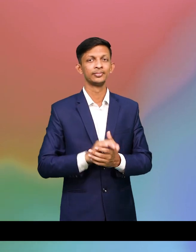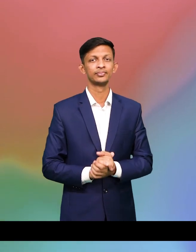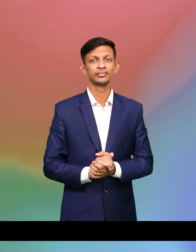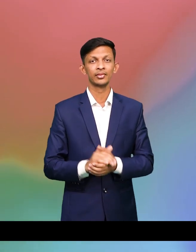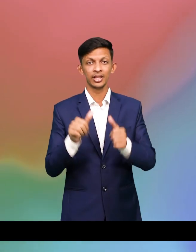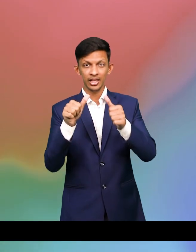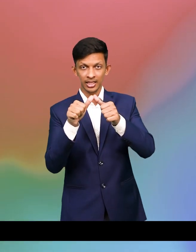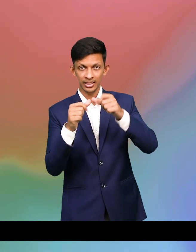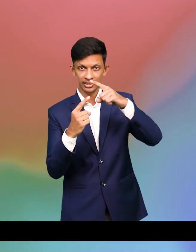ಪರಮಾಣು,